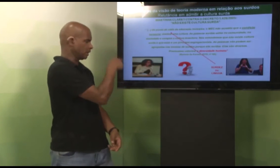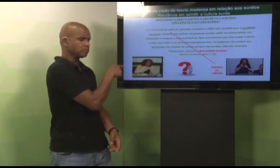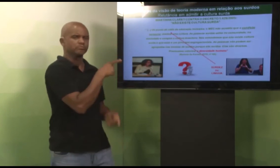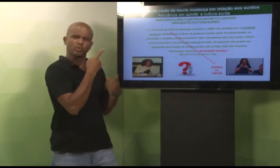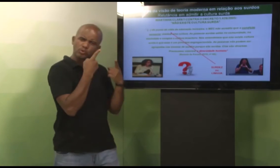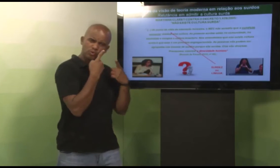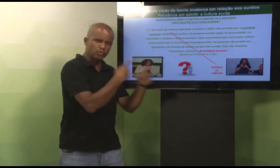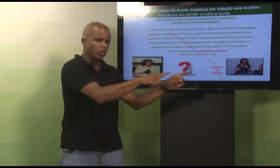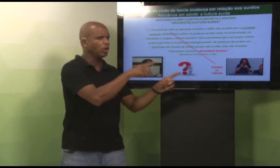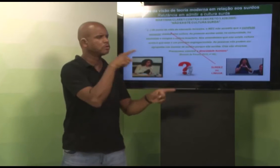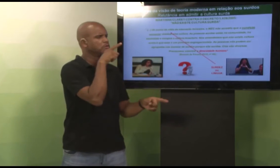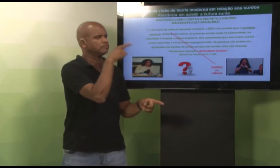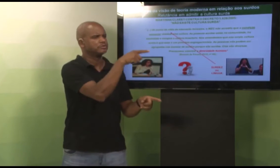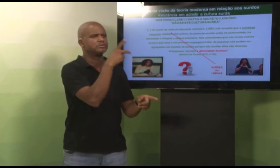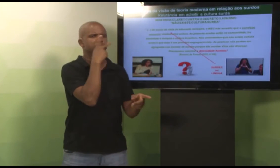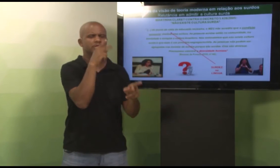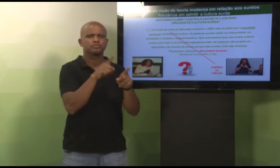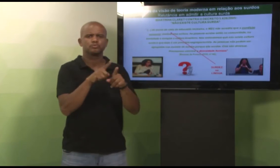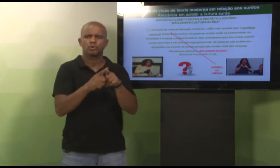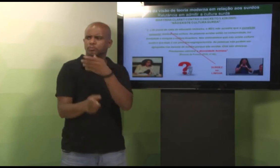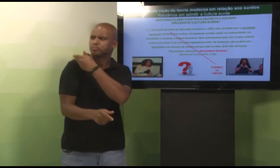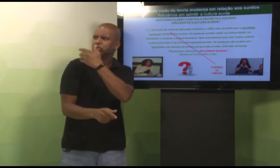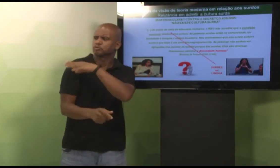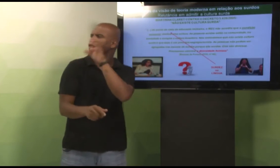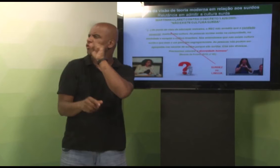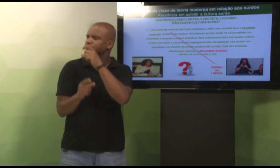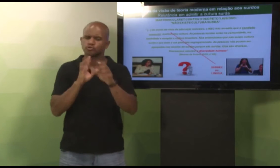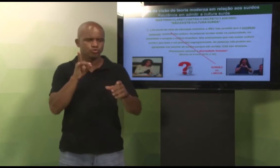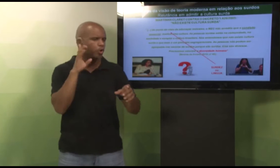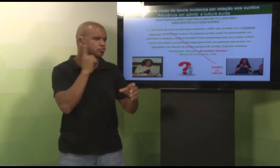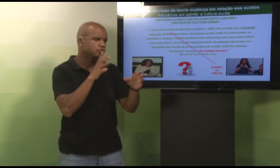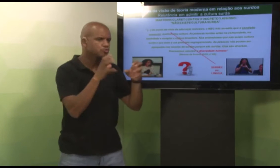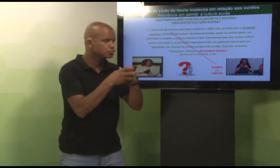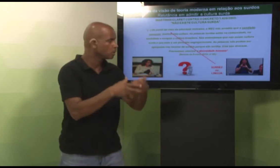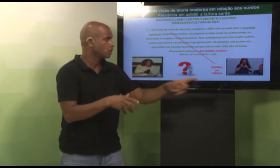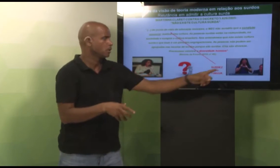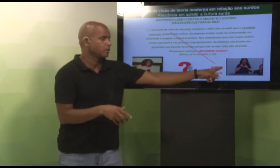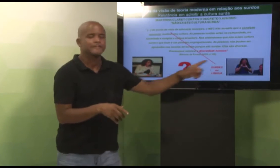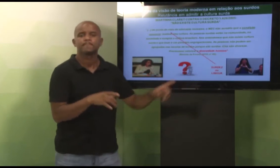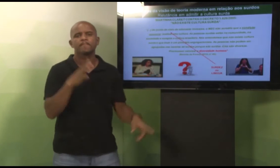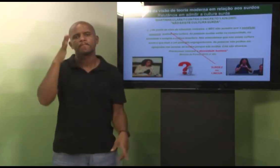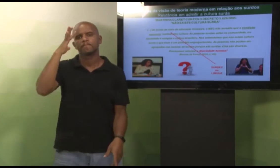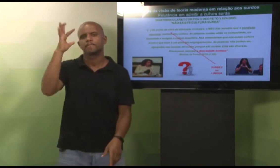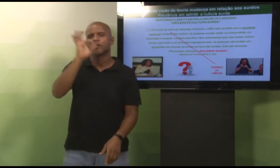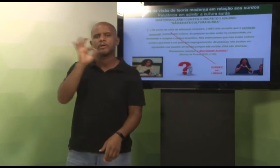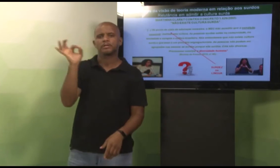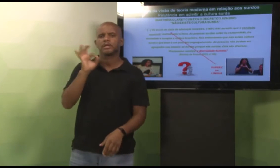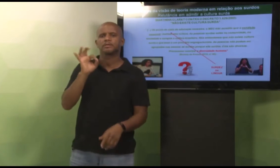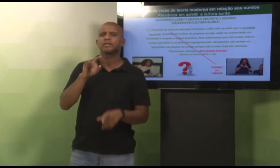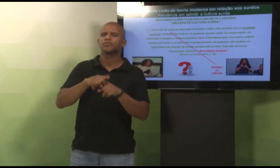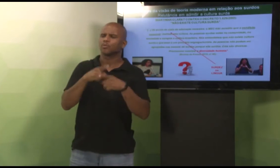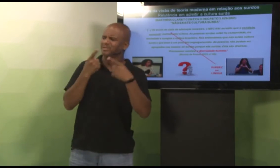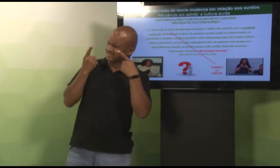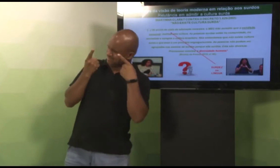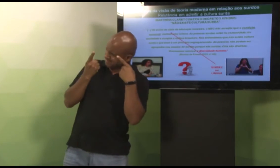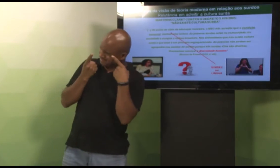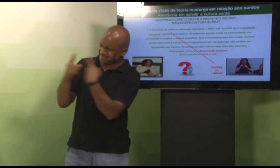Então, ela, em Brasília, possibilitou várias discussões a esse respeito